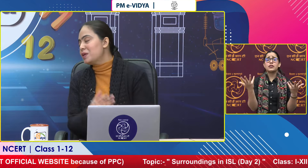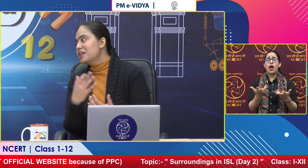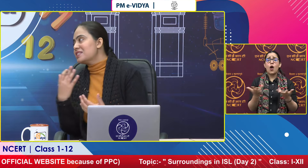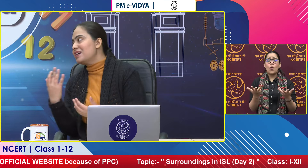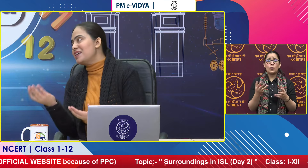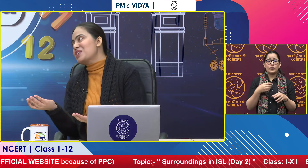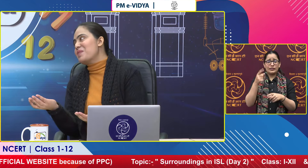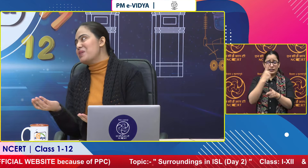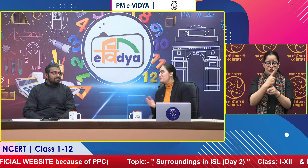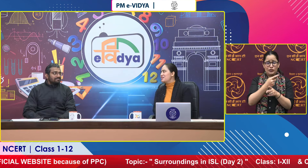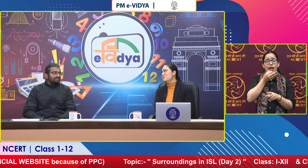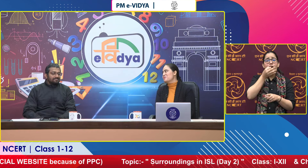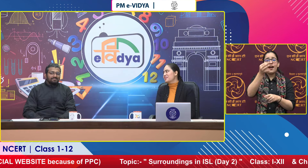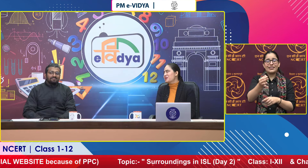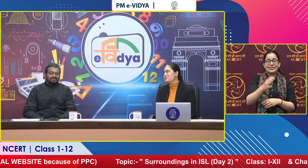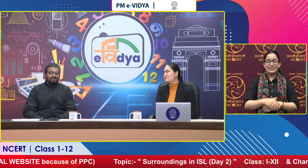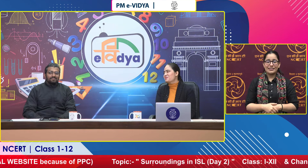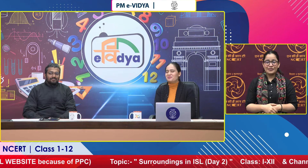में? सर इसके बारे में प्लीज़ हमें बताएं।